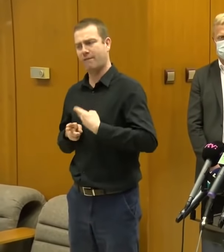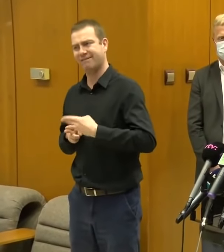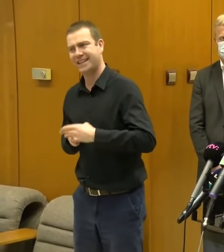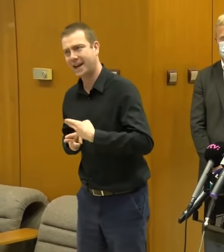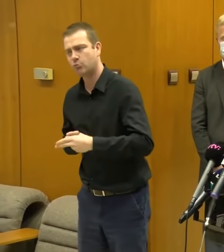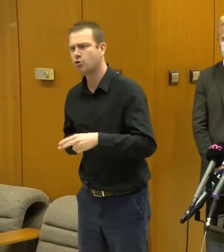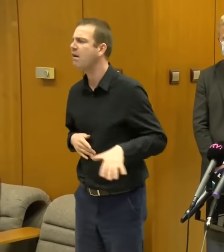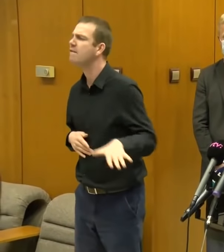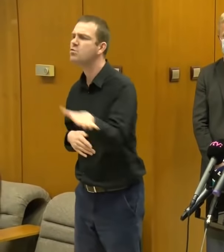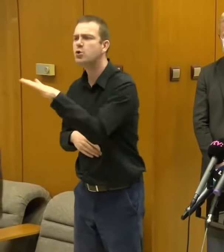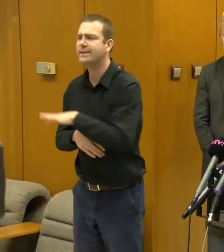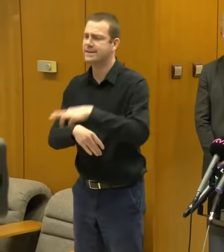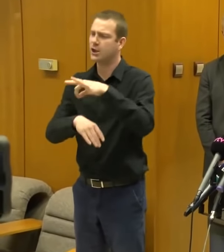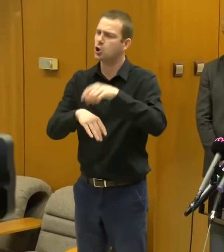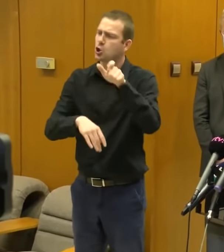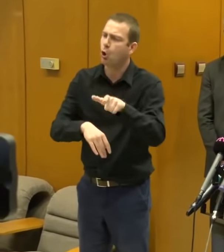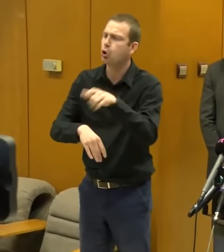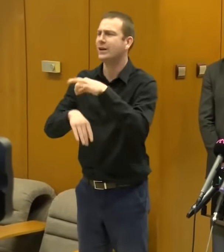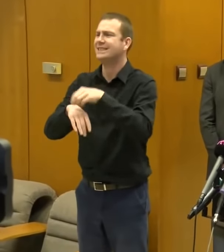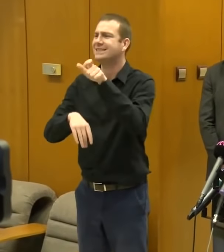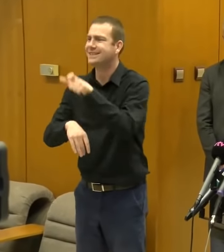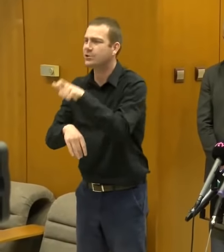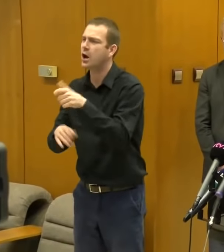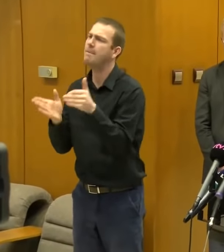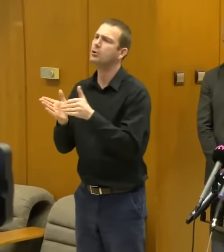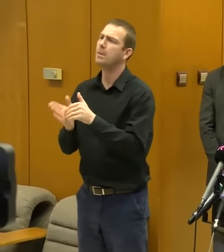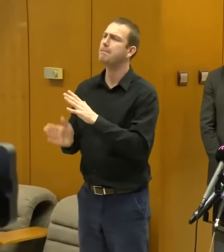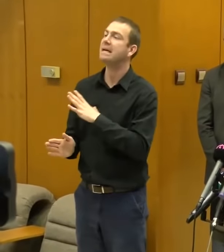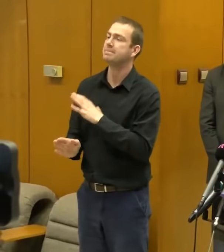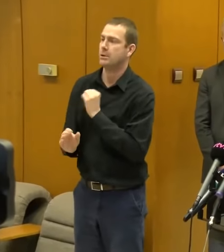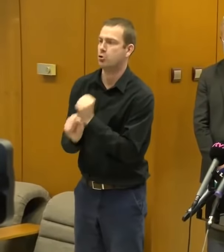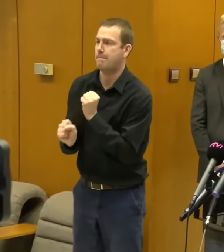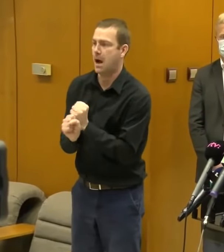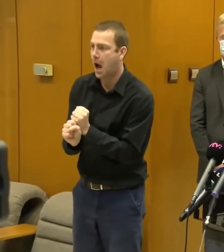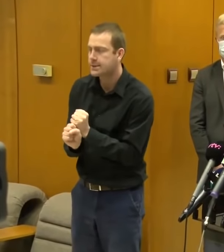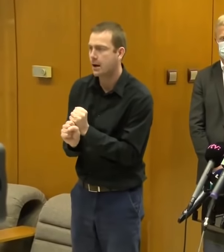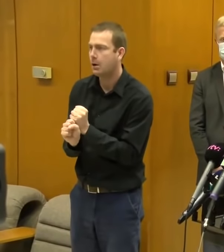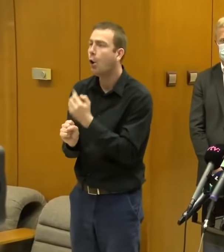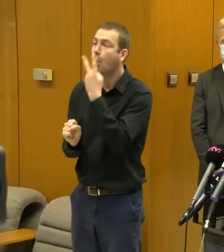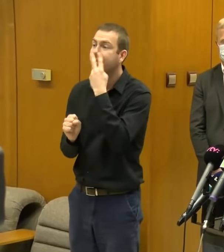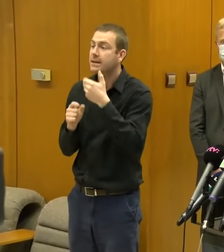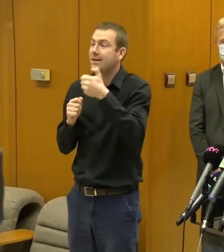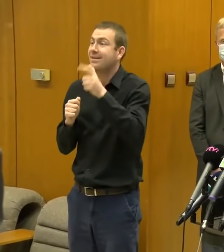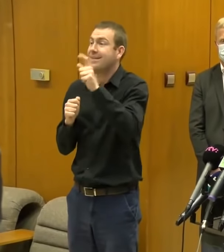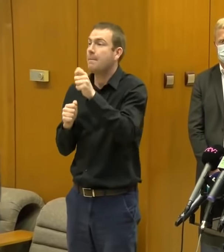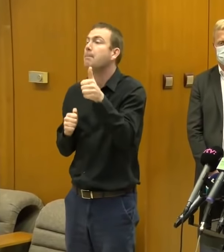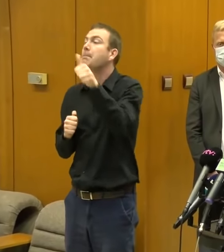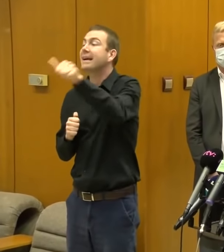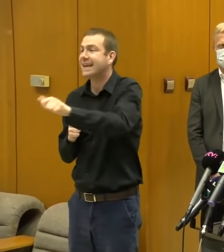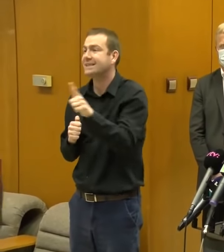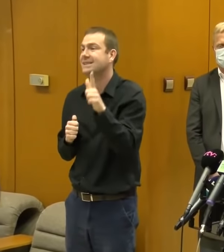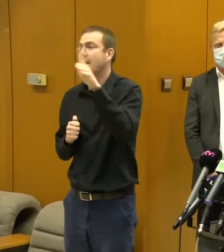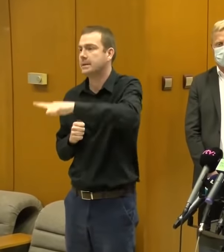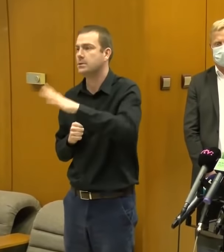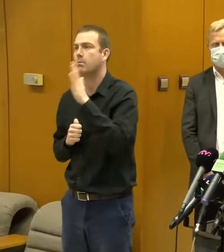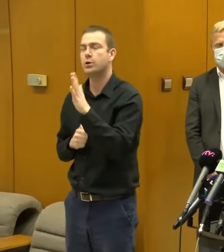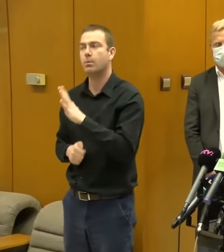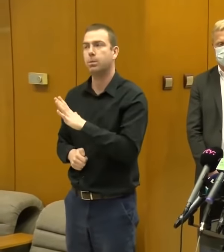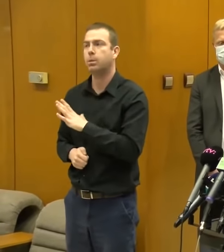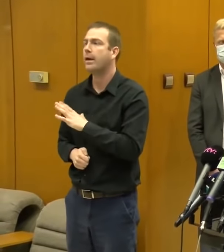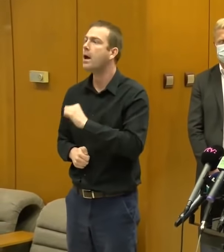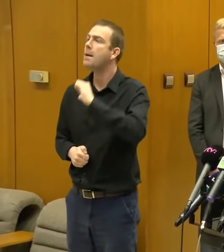všetci zdravotníci mohli bezpečne pracovať, pretože v tých nemocniciach o pár týždňov, o mesiac, dva bude najťažšia situácia